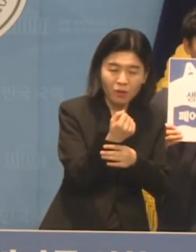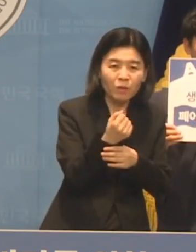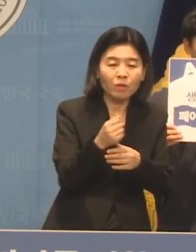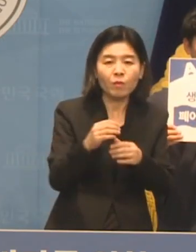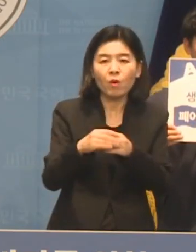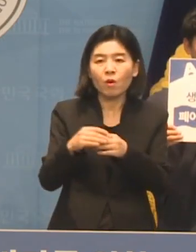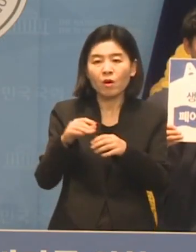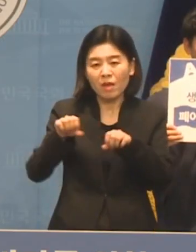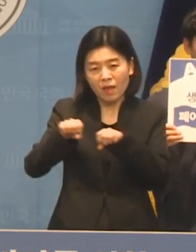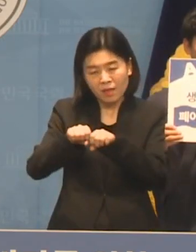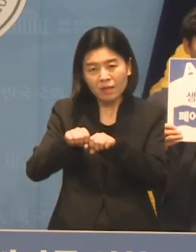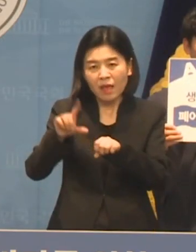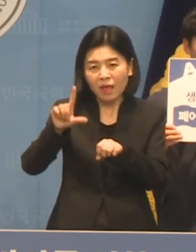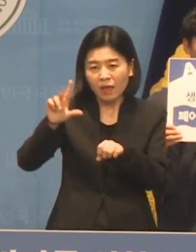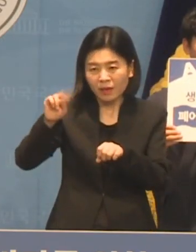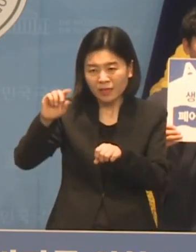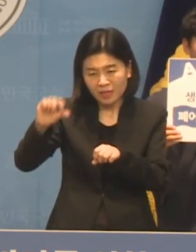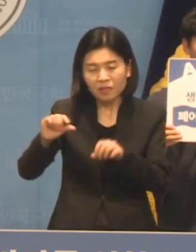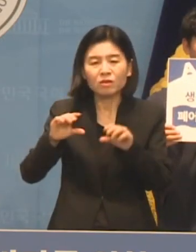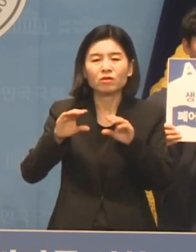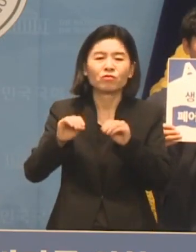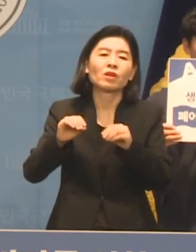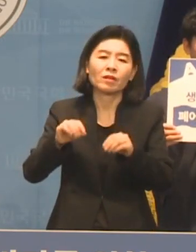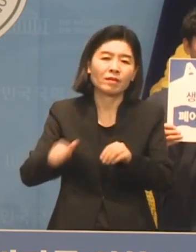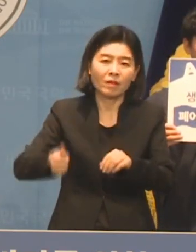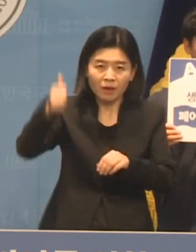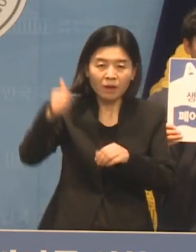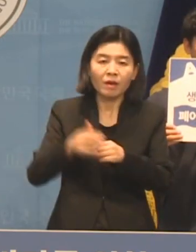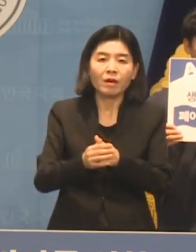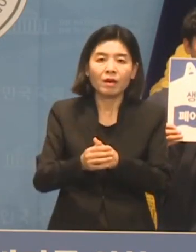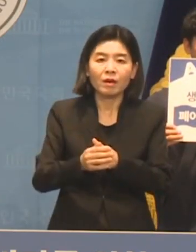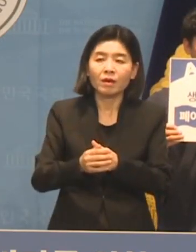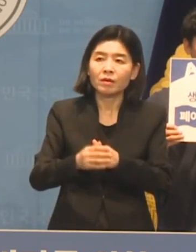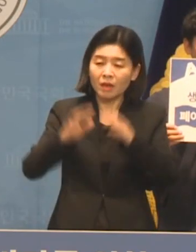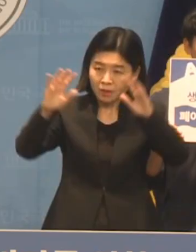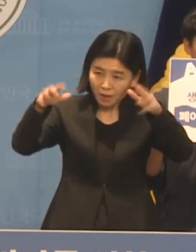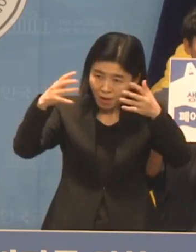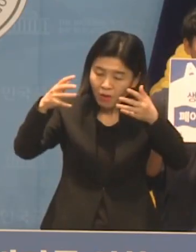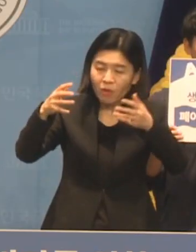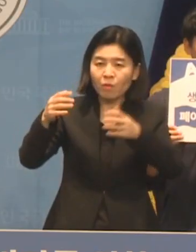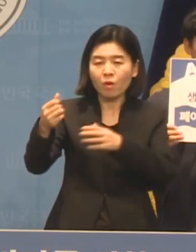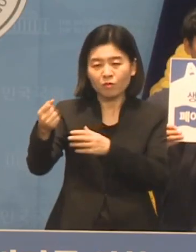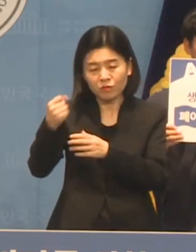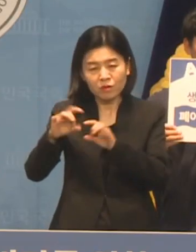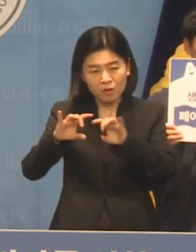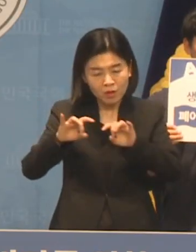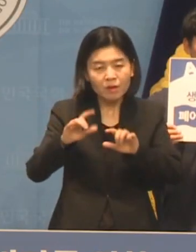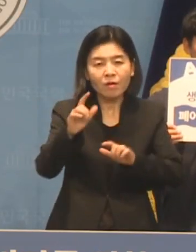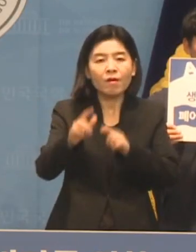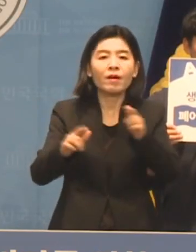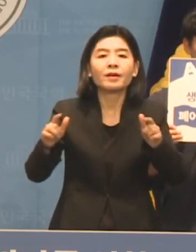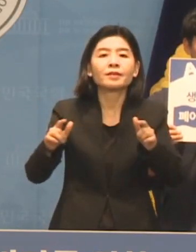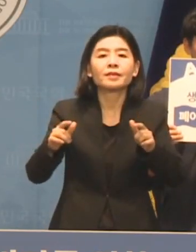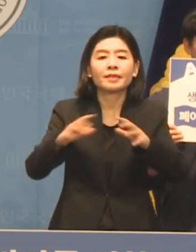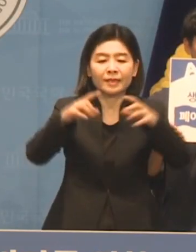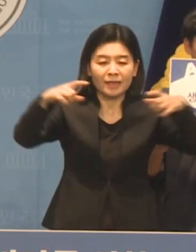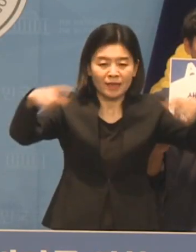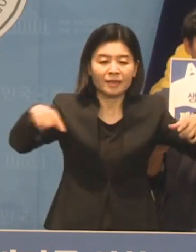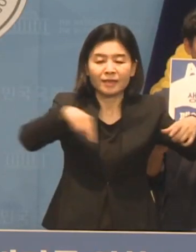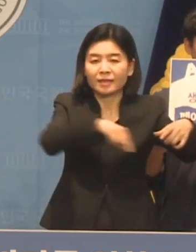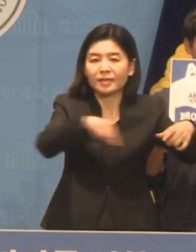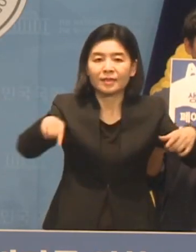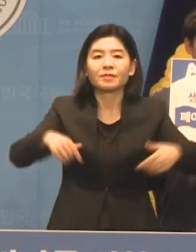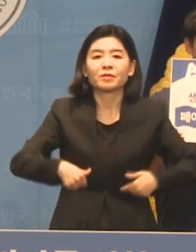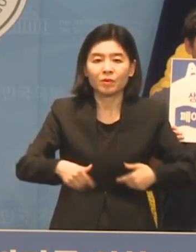합니다. 마지막으로 자연과 공존하는 해상풍력 정책이 수립되어야 합니다. 대규모 해상풍력 단지가 해양